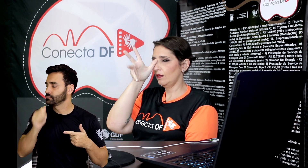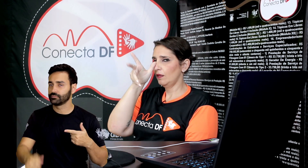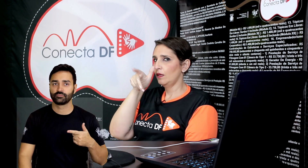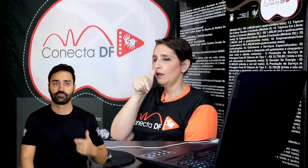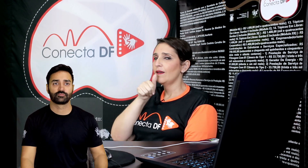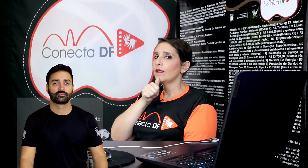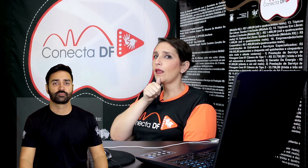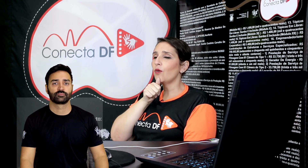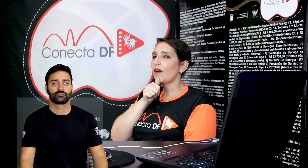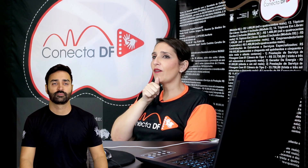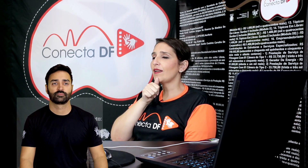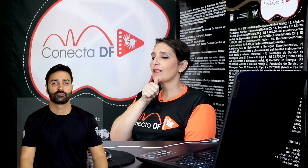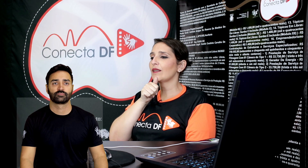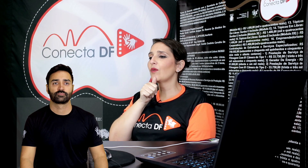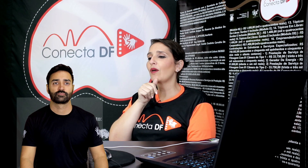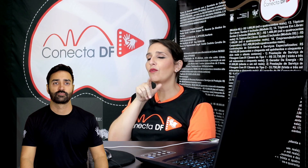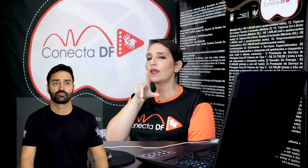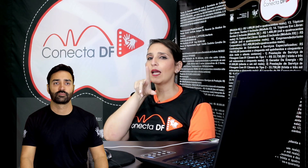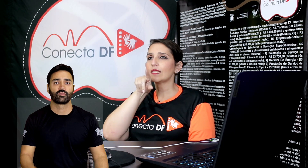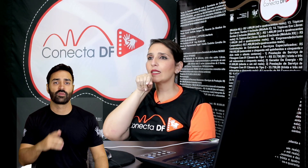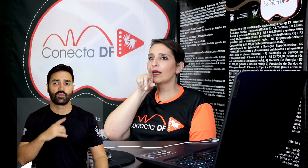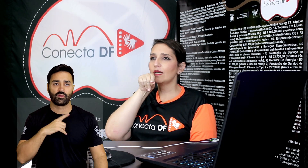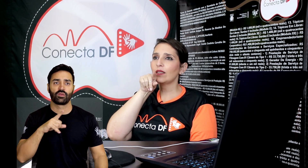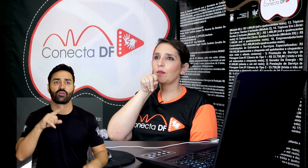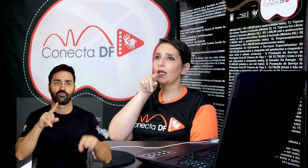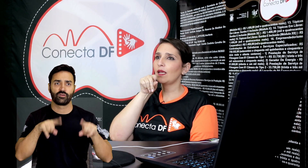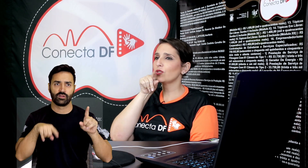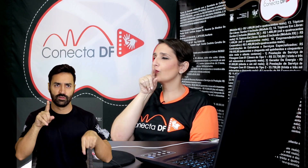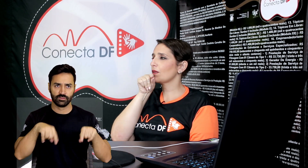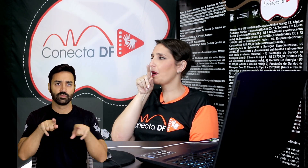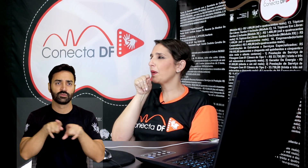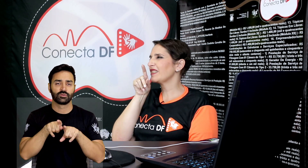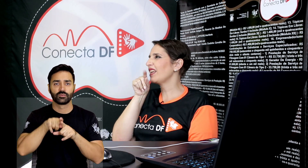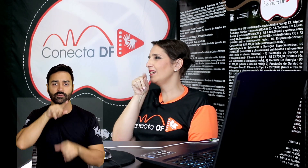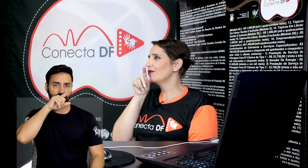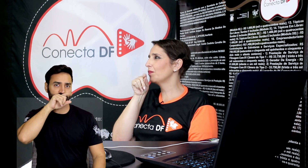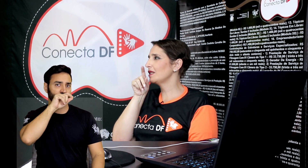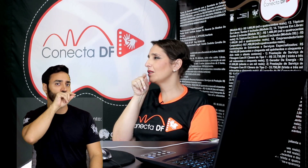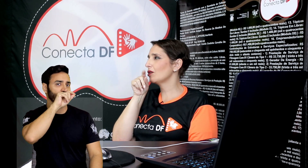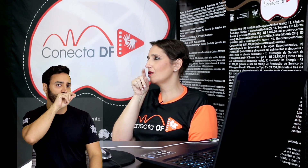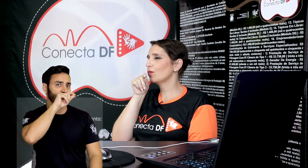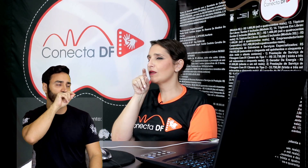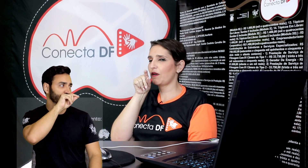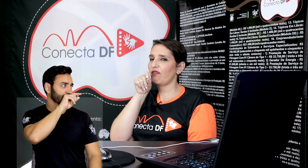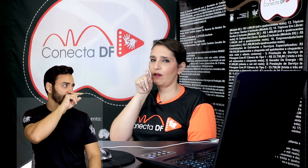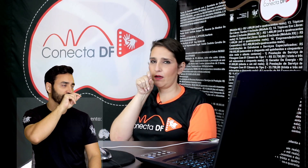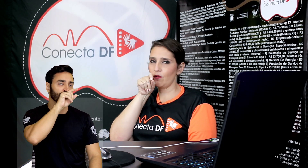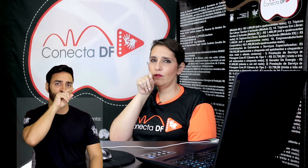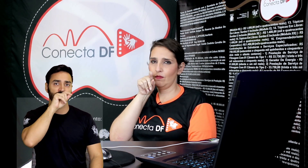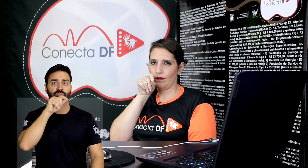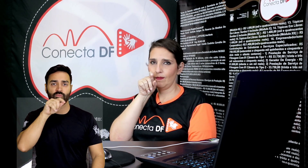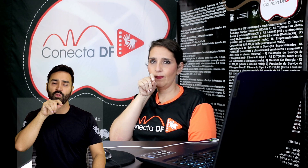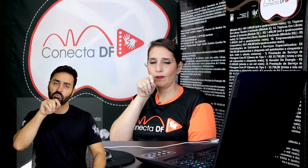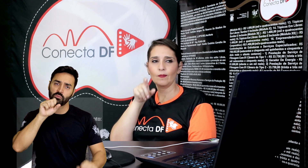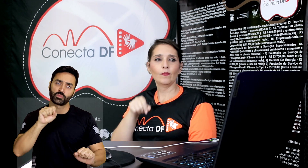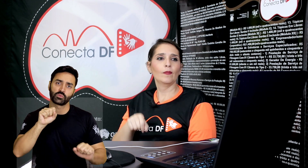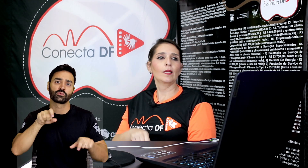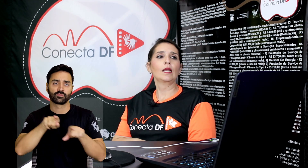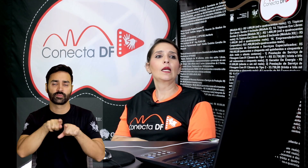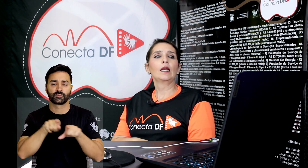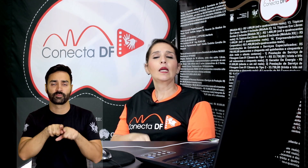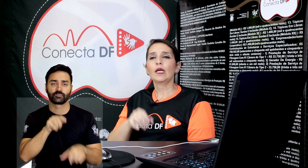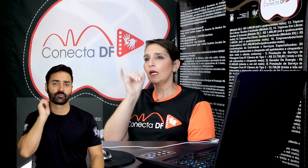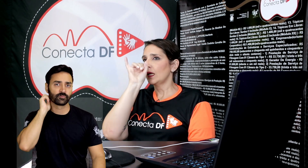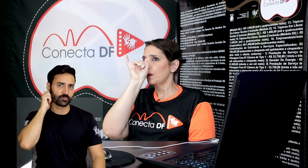Tá? Tem uma variação que eu vi que é essa daqui também, que a gente usa para passarinho, mas tem gente que usa para frango.